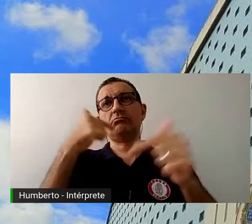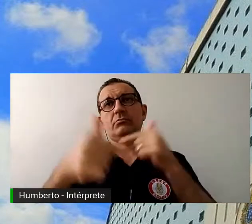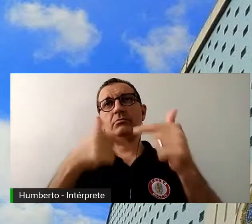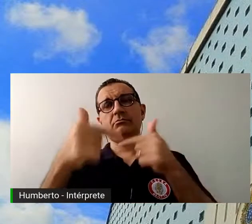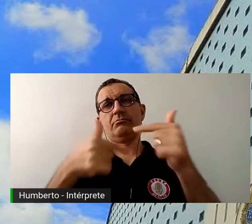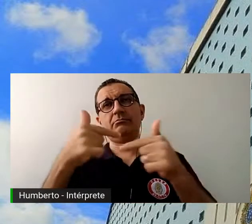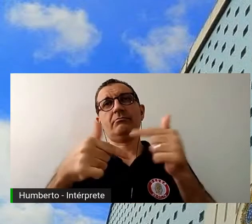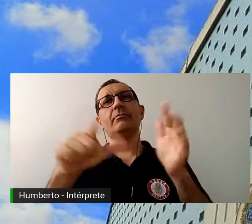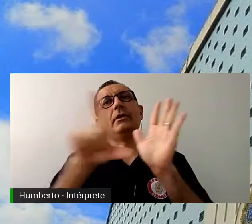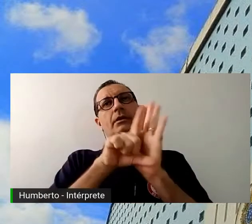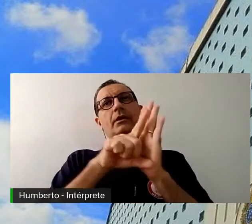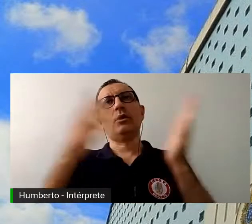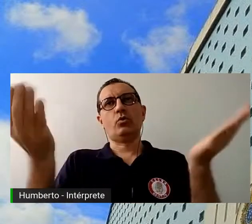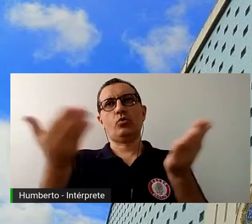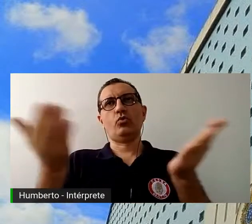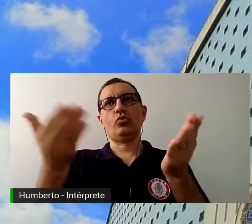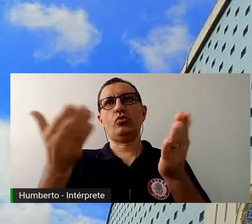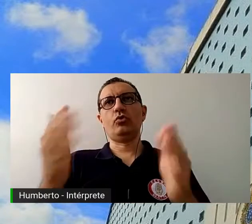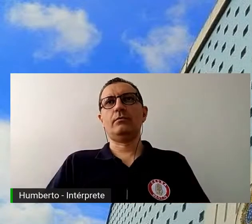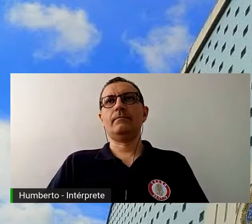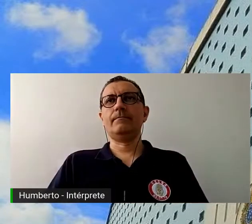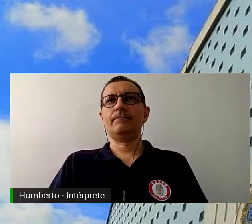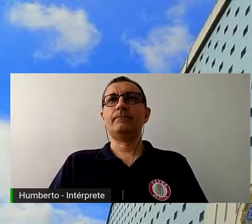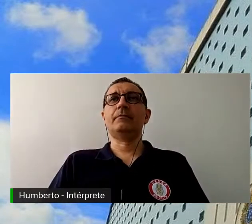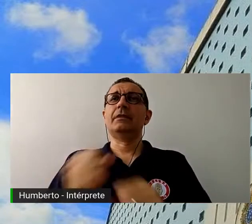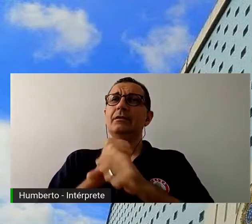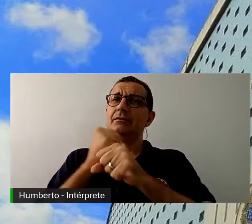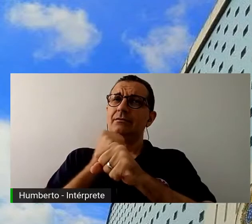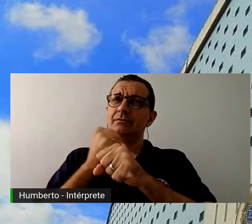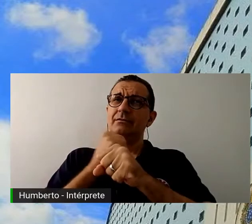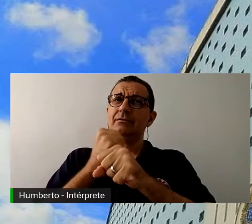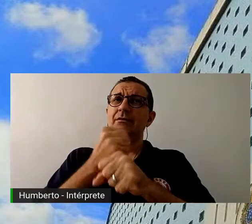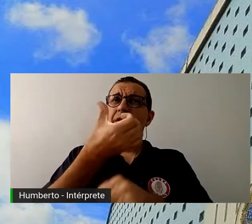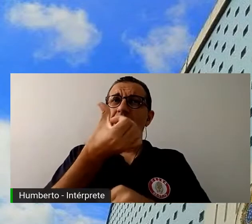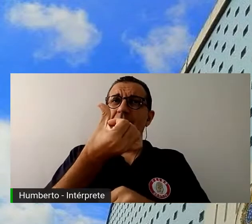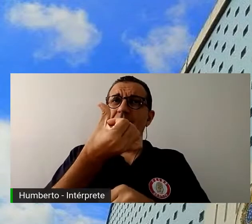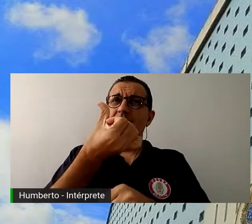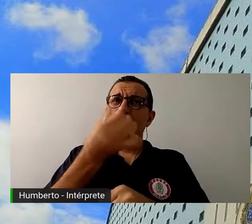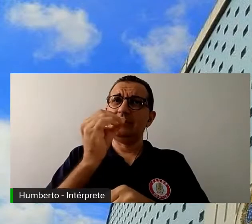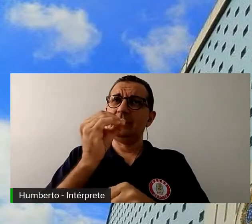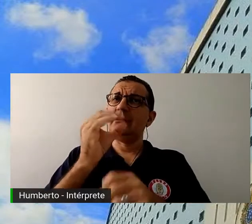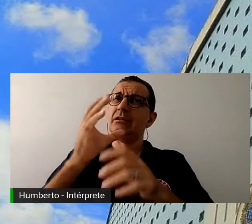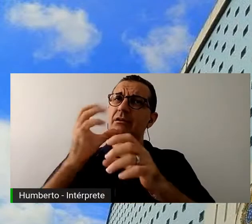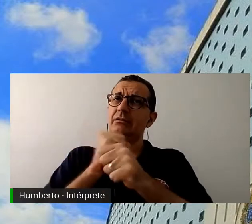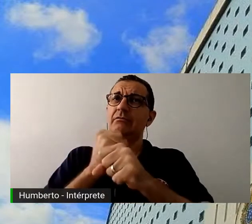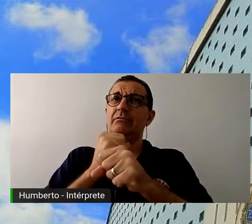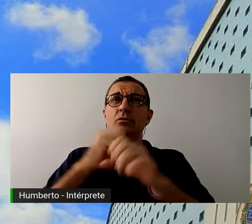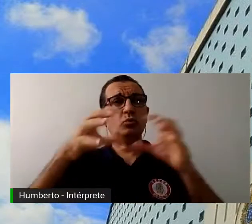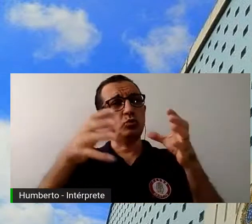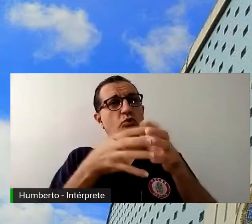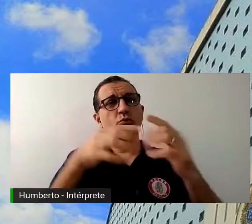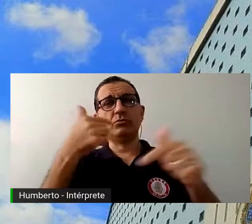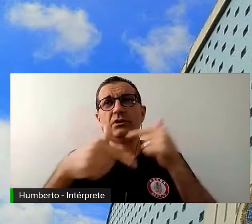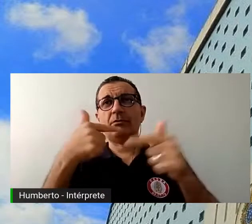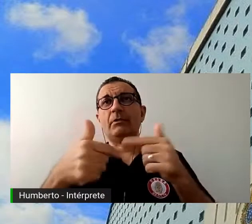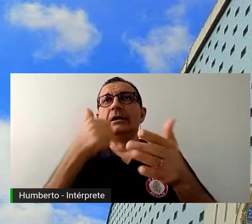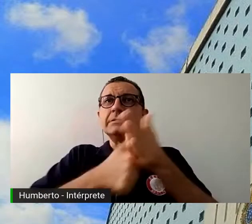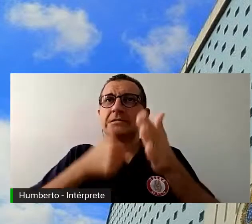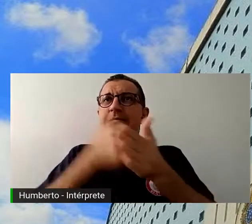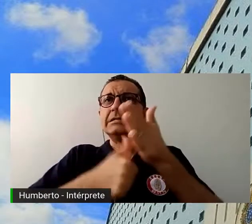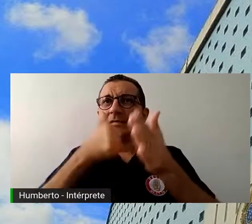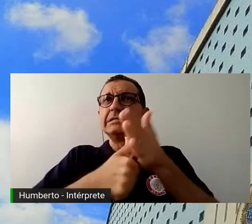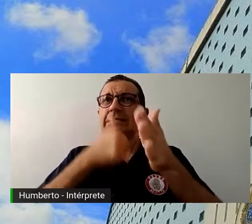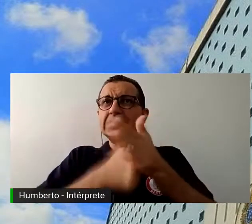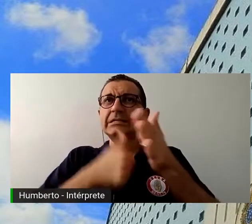vigor. Foram 70 anos de luta da classe trabalhadora, as leis conseguidas no governo